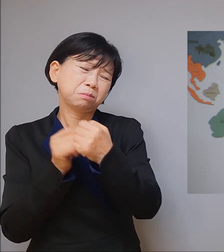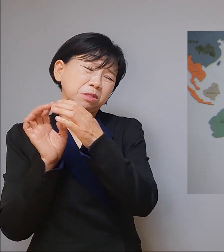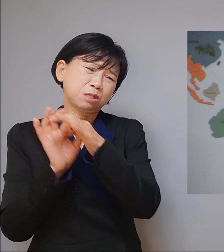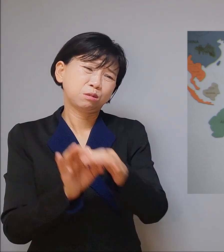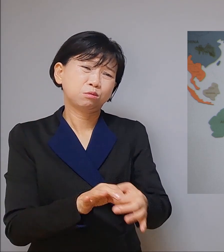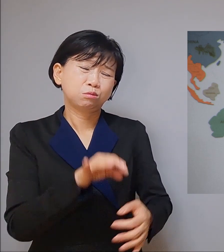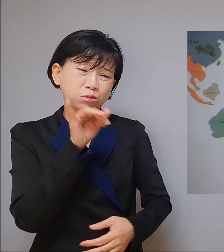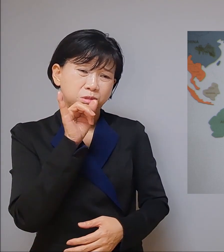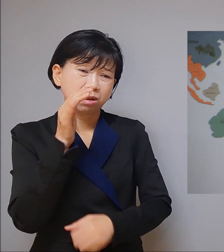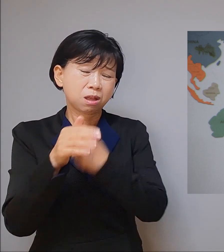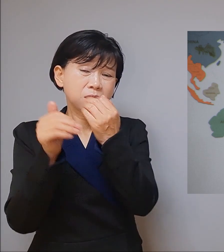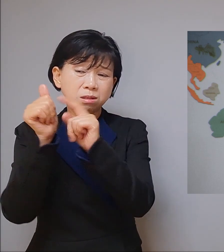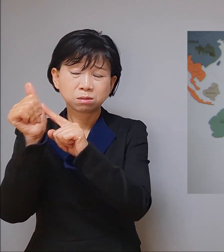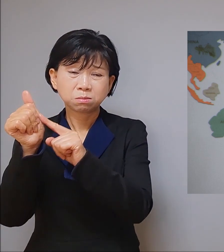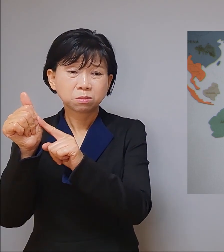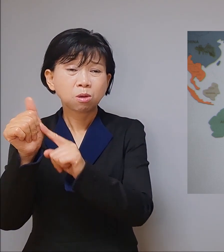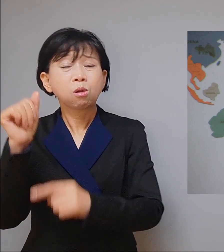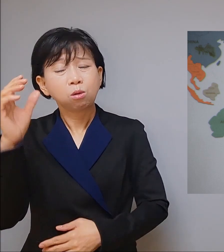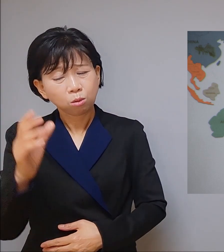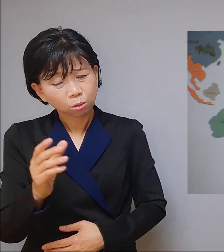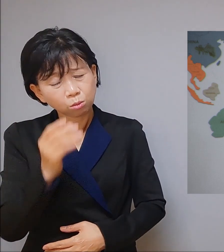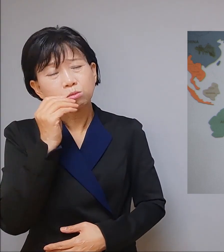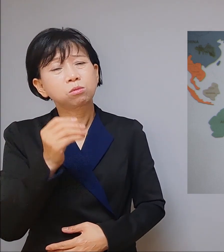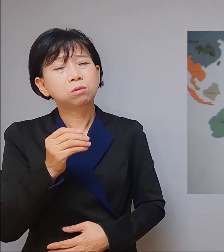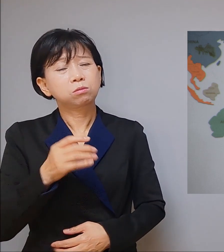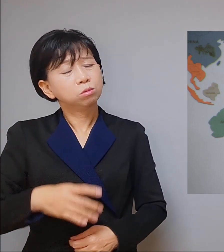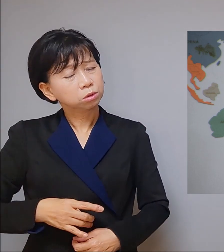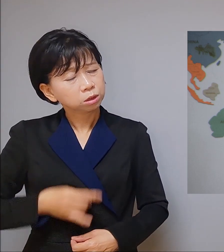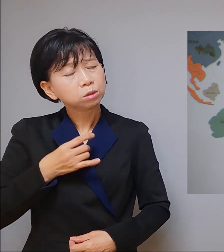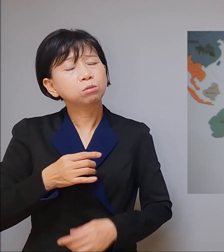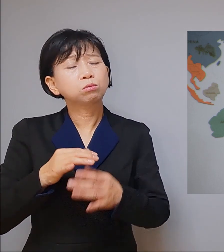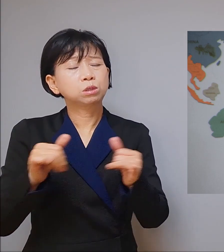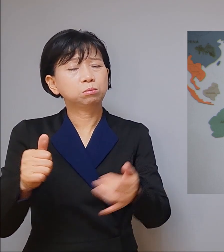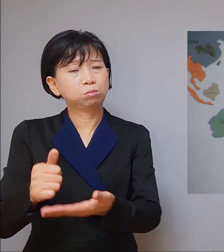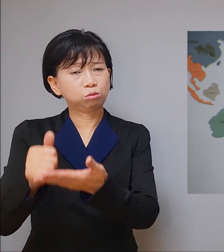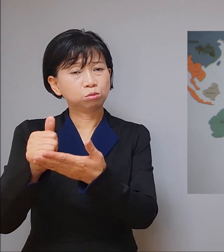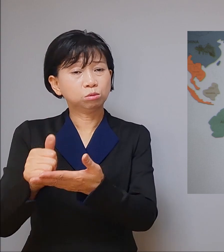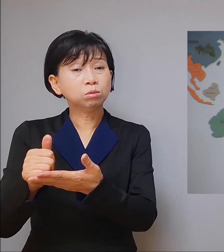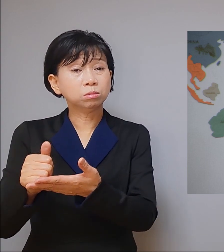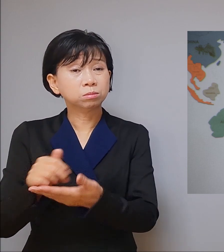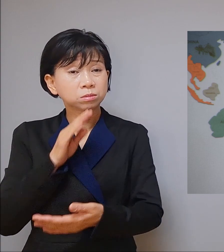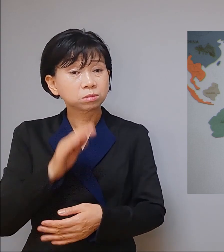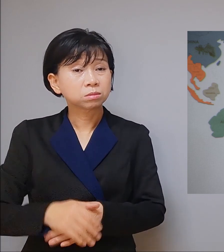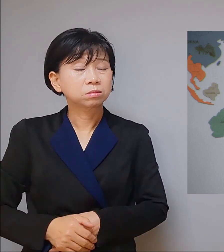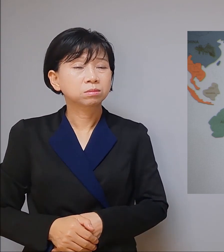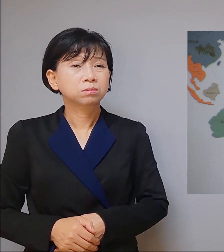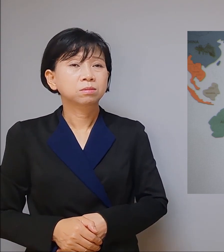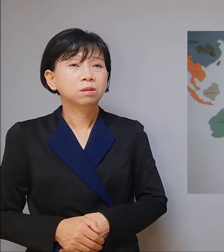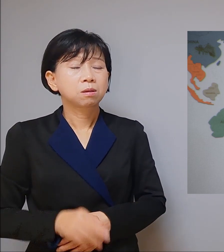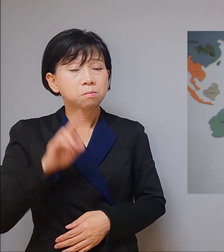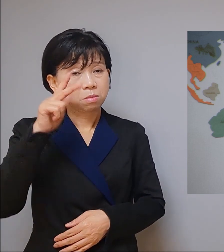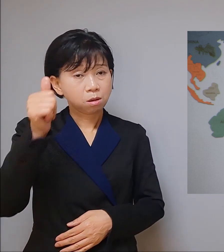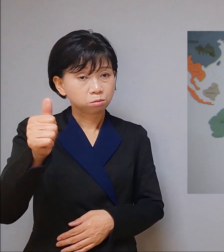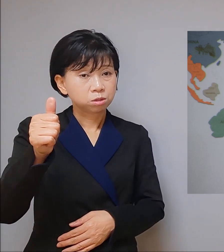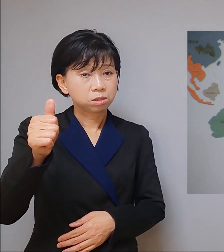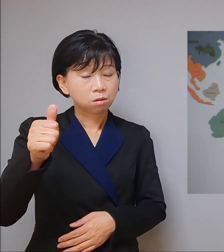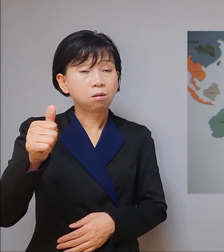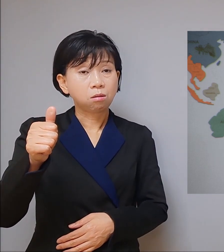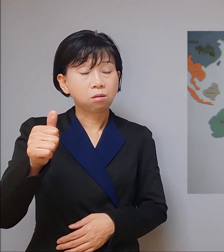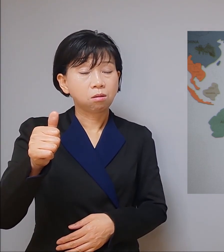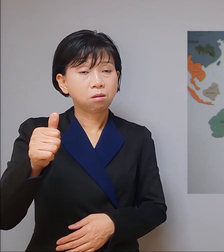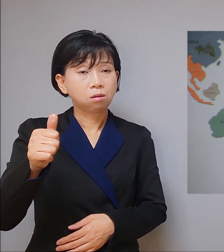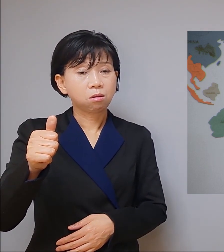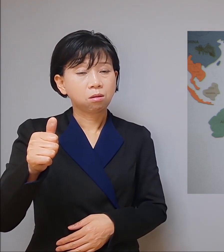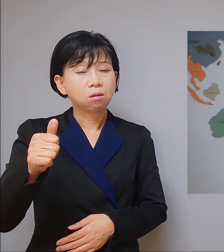사실에 동의하고 있어요. 아, 율법은 이런 거구나. 사도 바울이 동의하고 있는